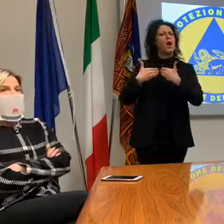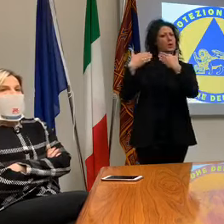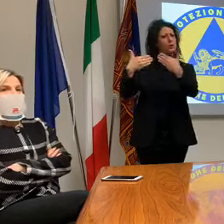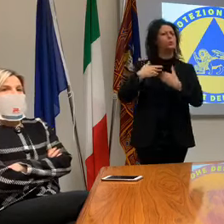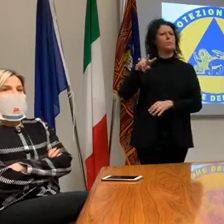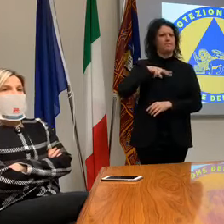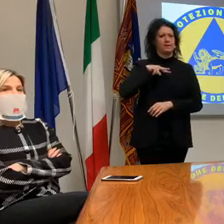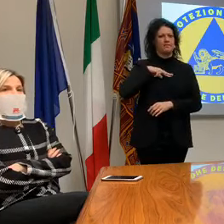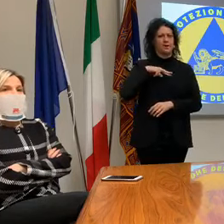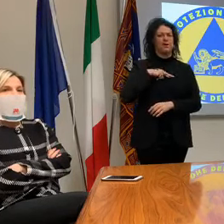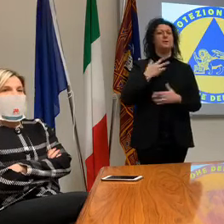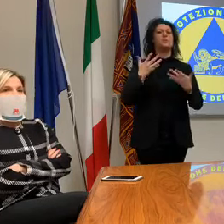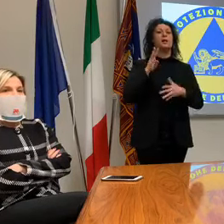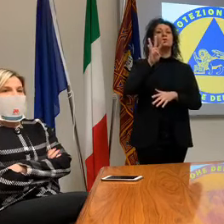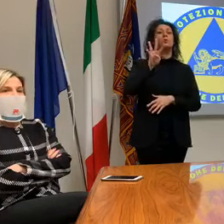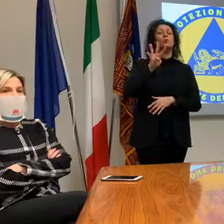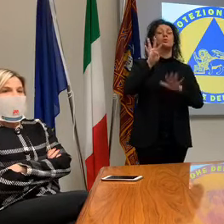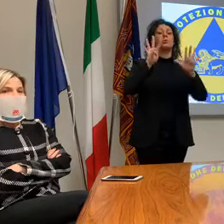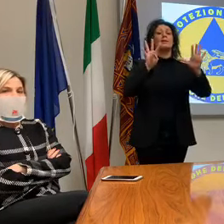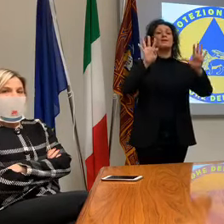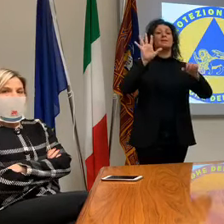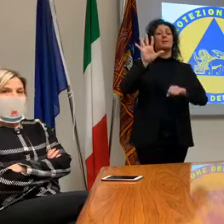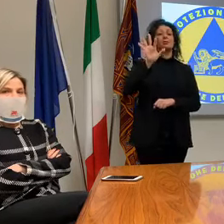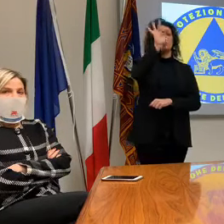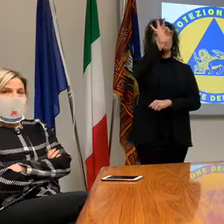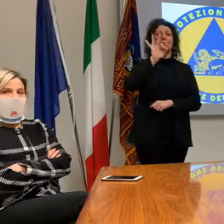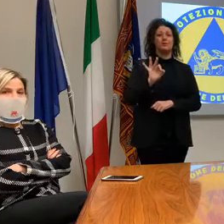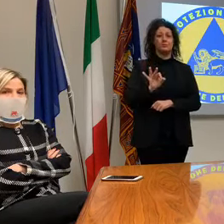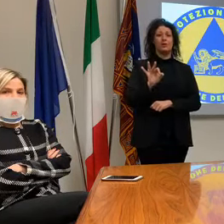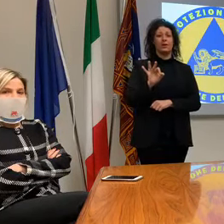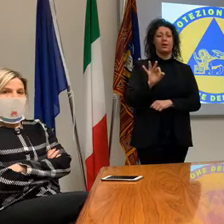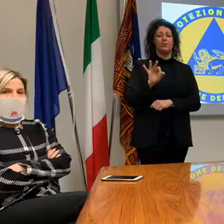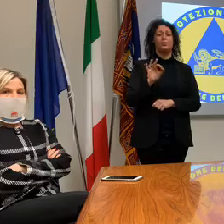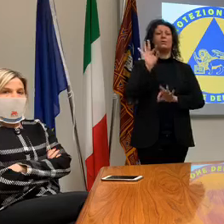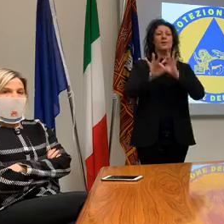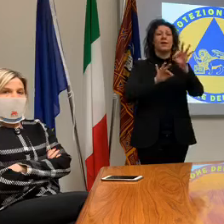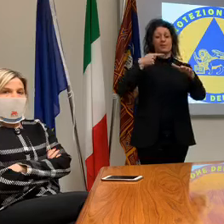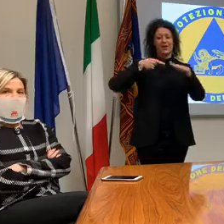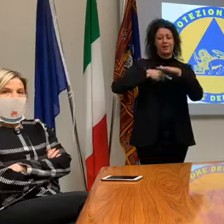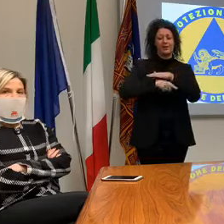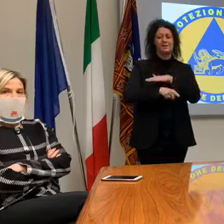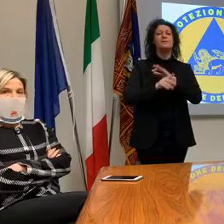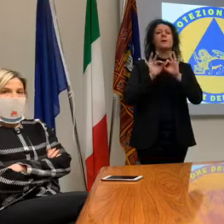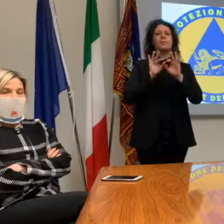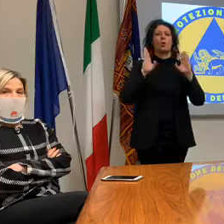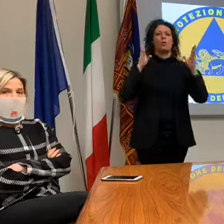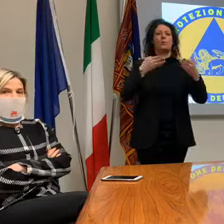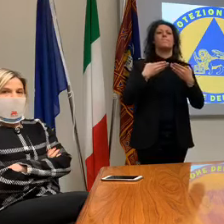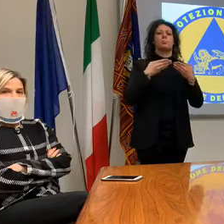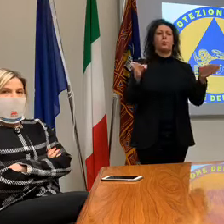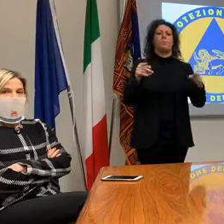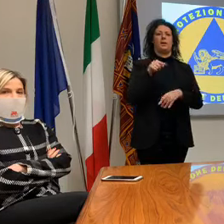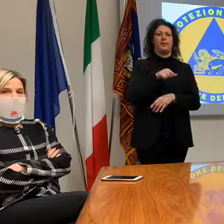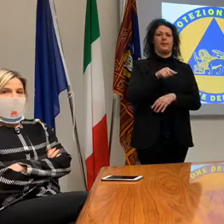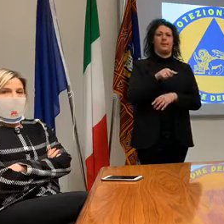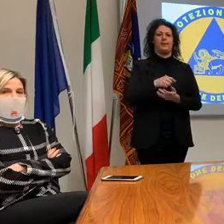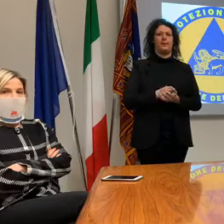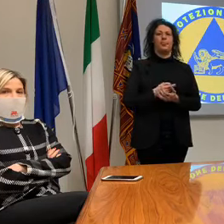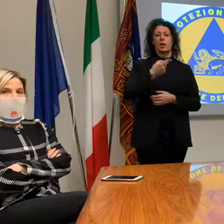al 95% delle terapie intensive è tutta del pubblico, e abbiamo messo in piedi una macchina da